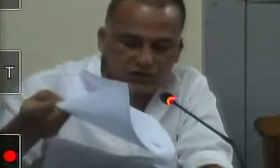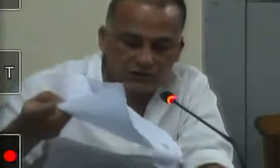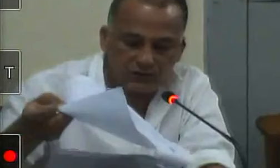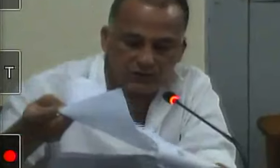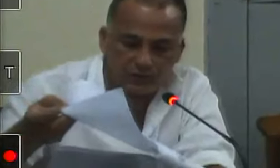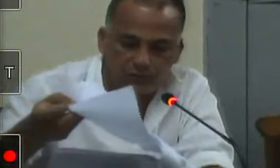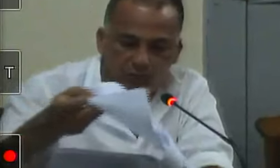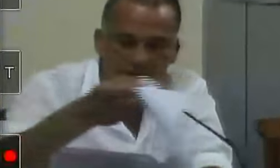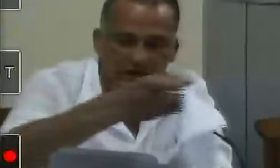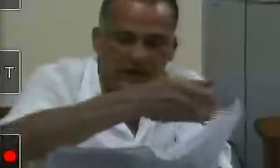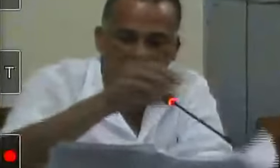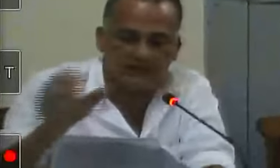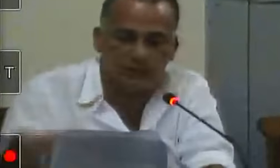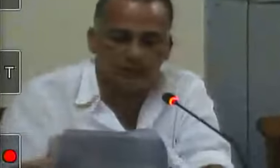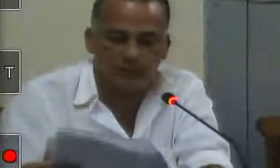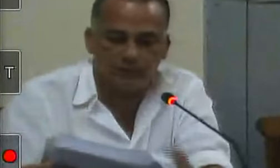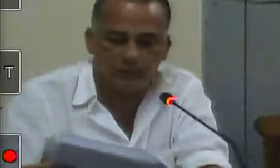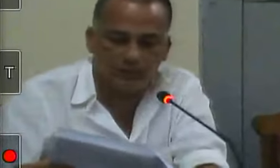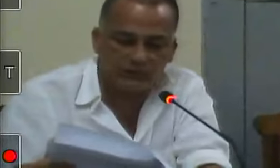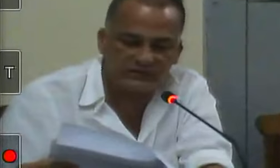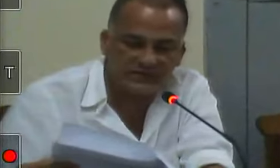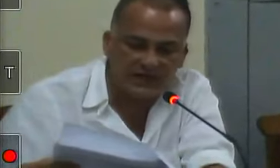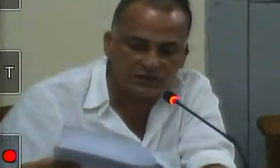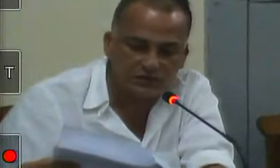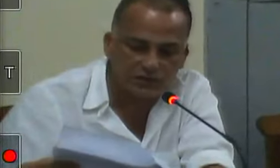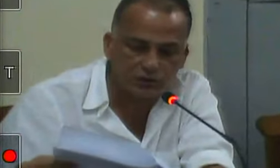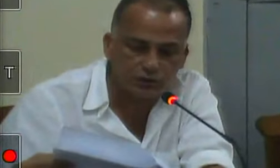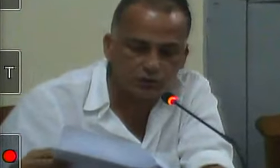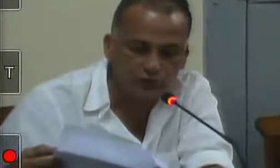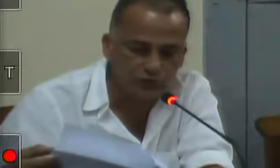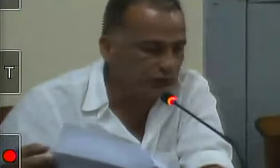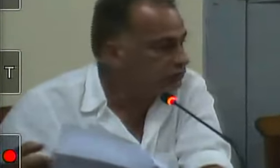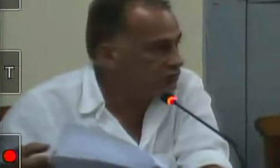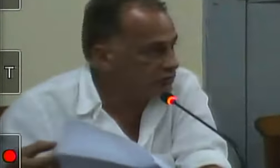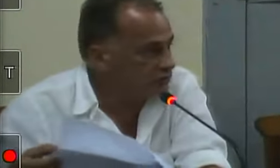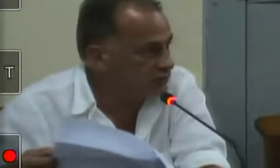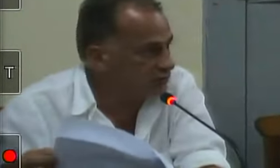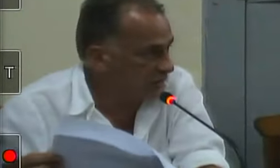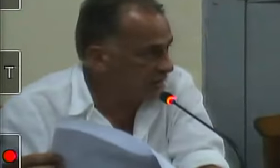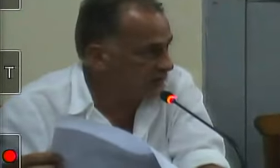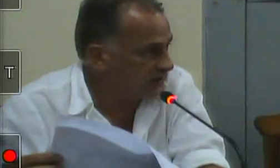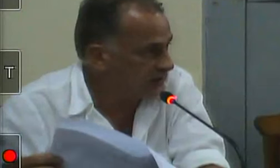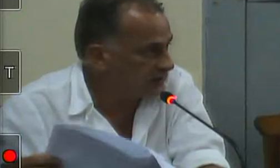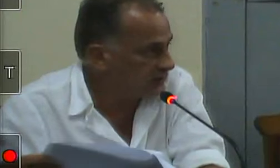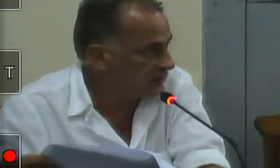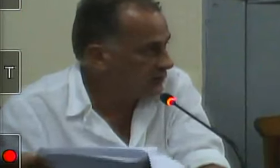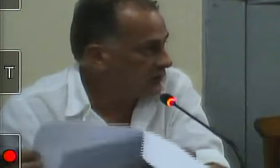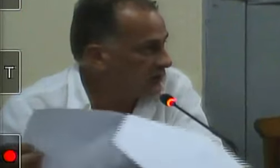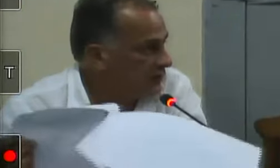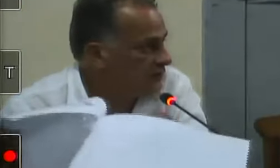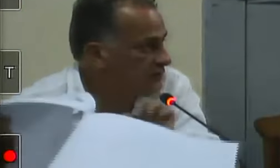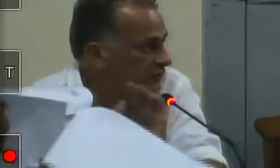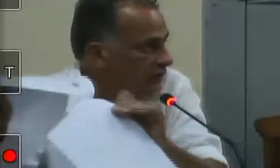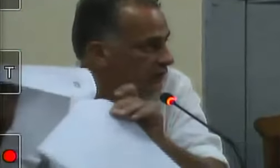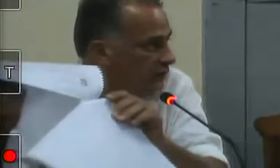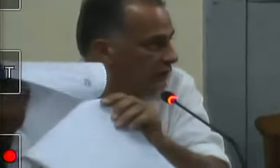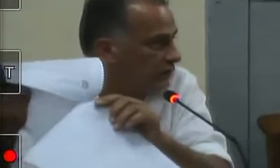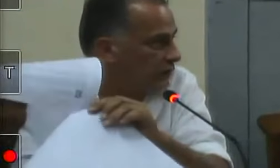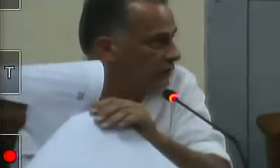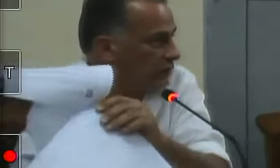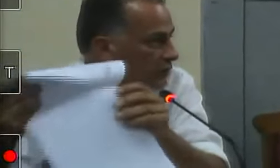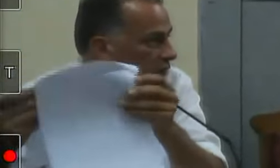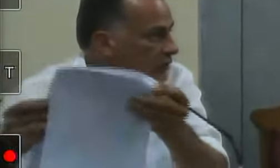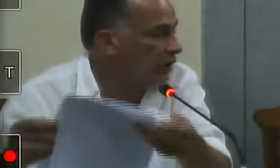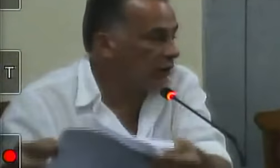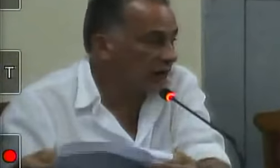7, publicada 7 de junho de 2010. Mas então, é do Ministério da